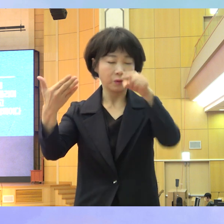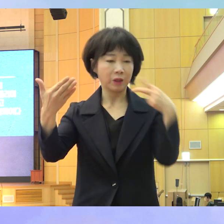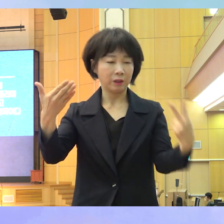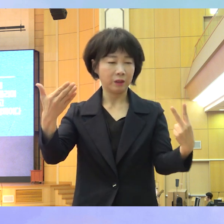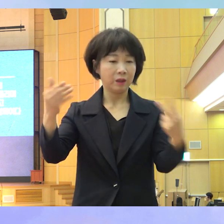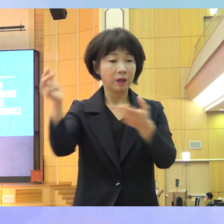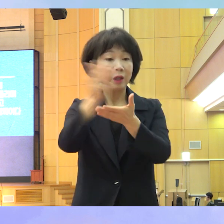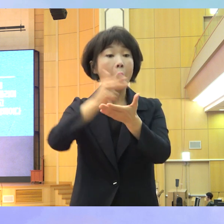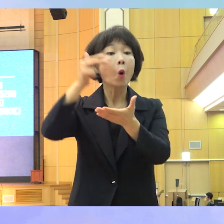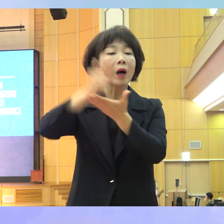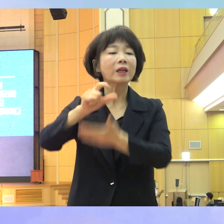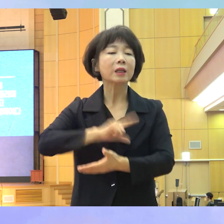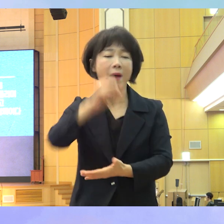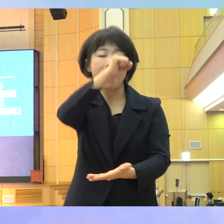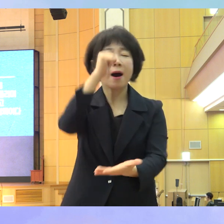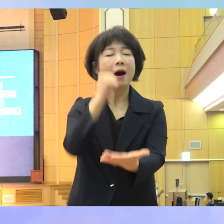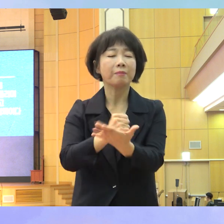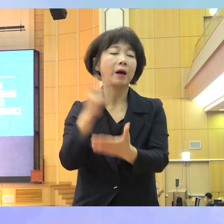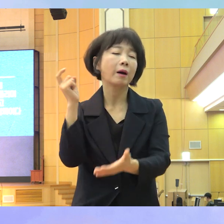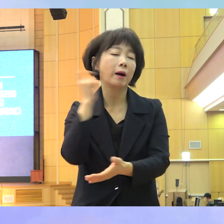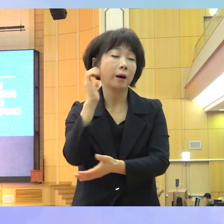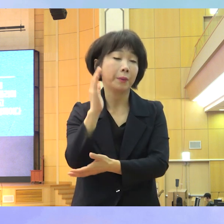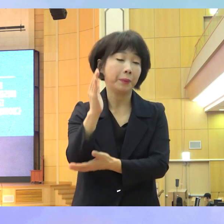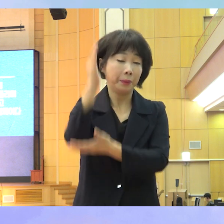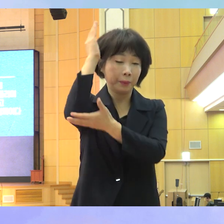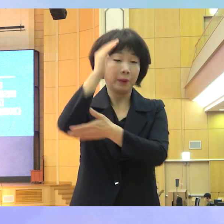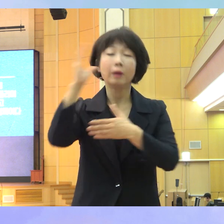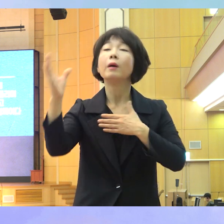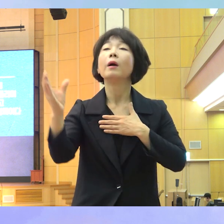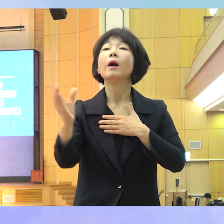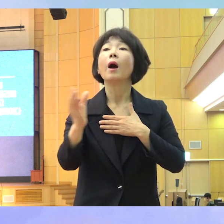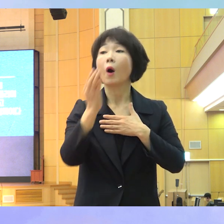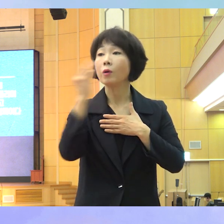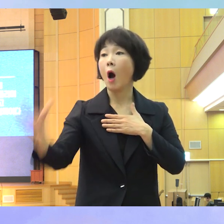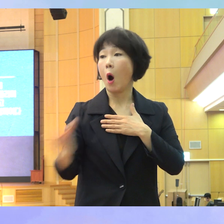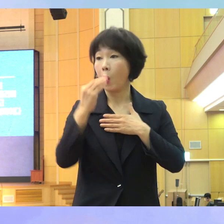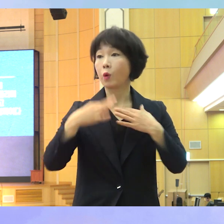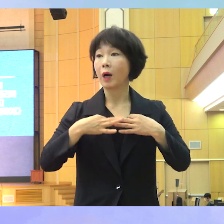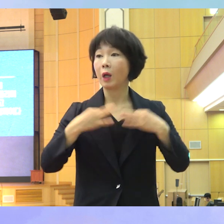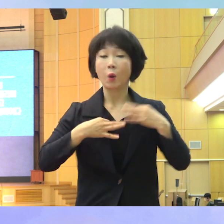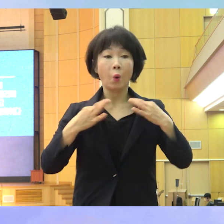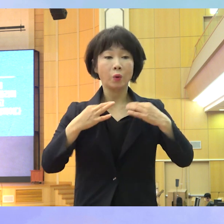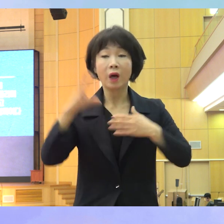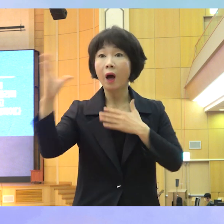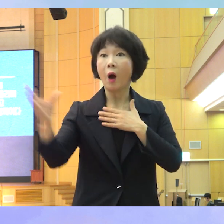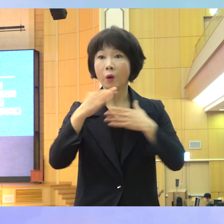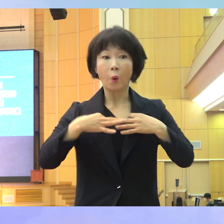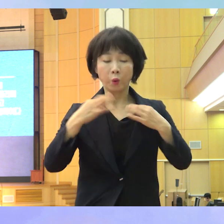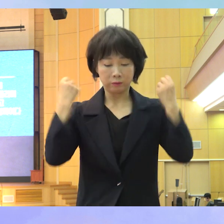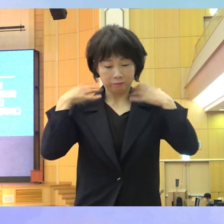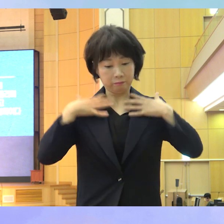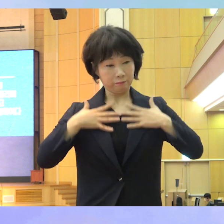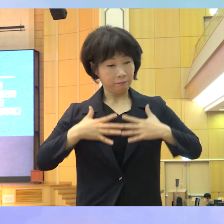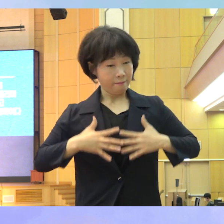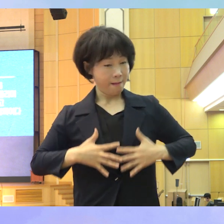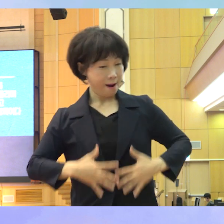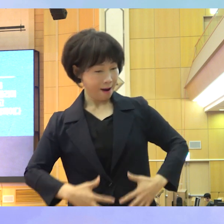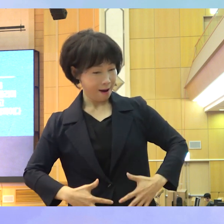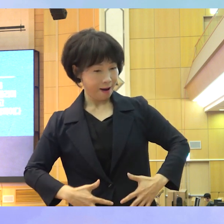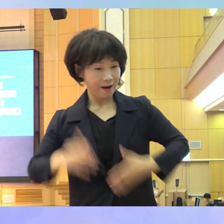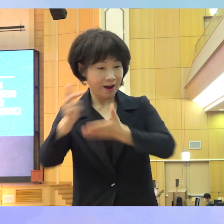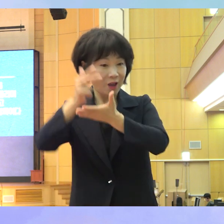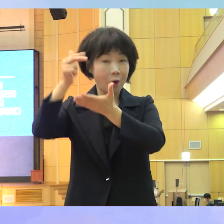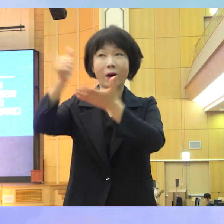합당한 영광을 돌리며 거룩한 무엇을? 옷을, 거룩한 옷을 입고 여호와께